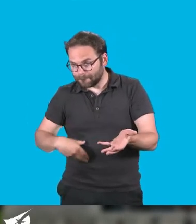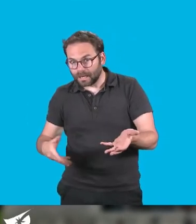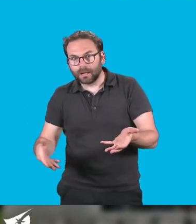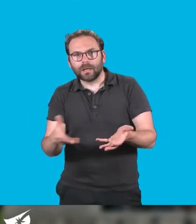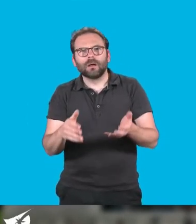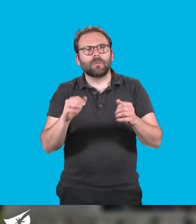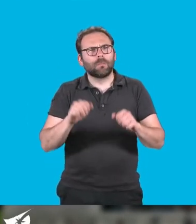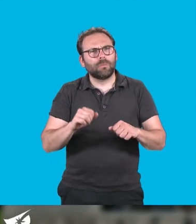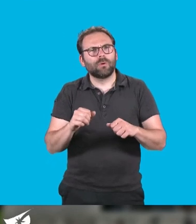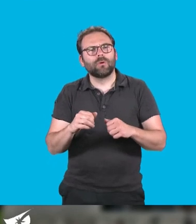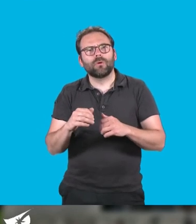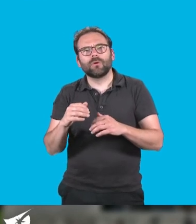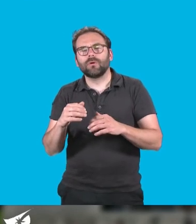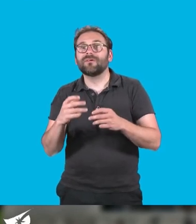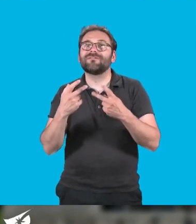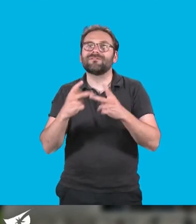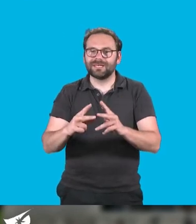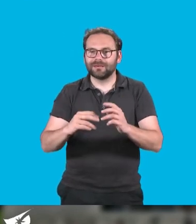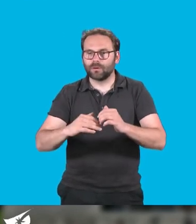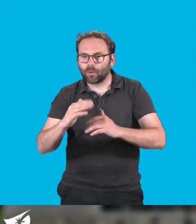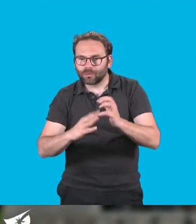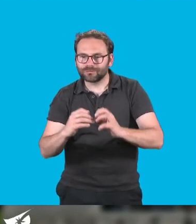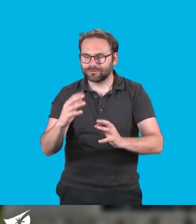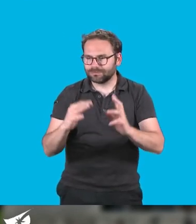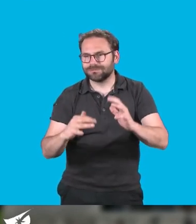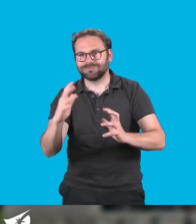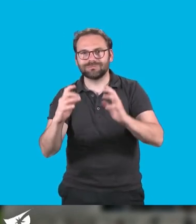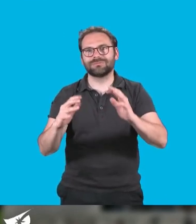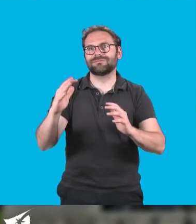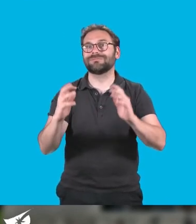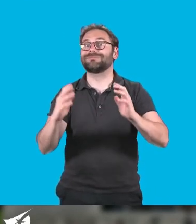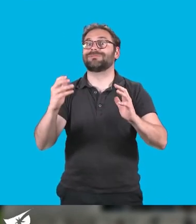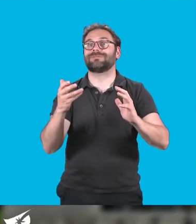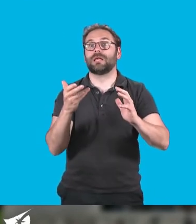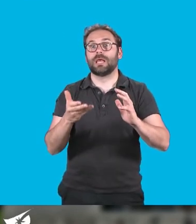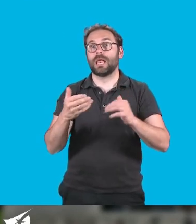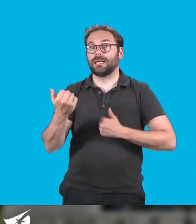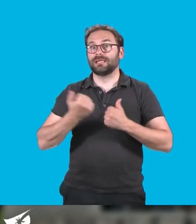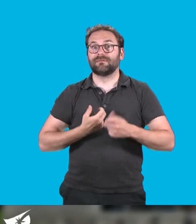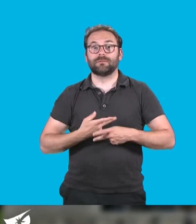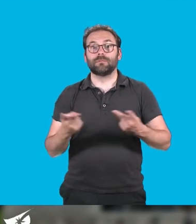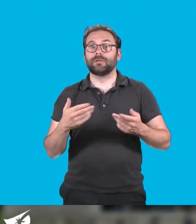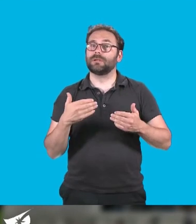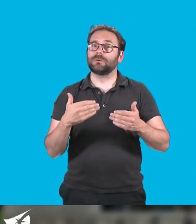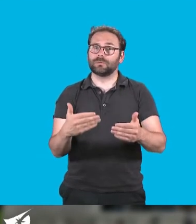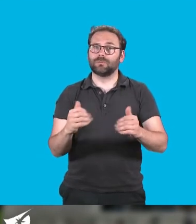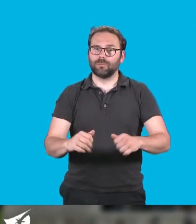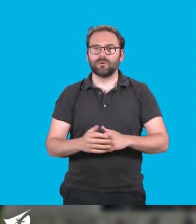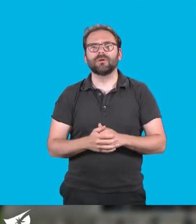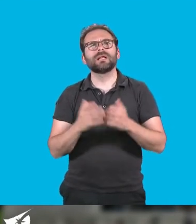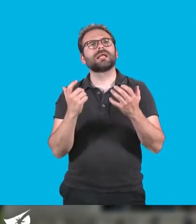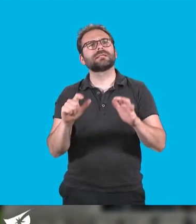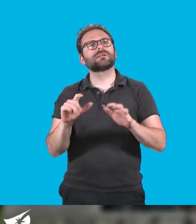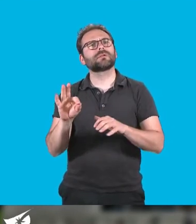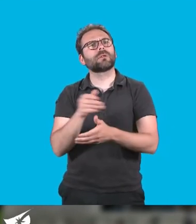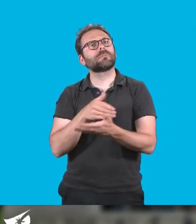de continuer à reconstruire les villes sur elles-mêmes et de permettre aux services publics de fonctionner. À ces 750 millions d'euros, il